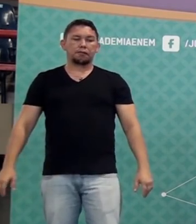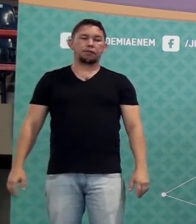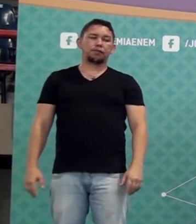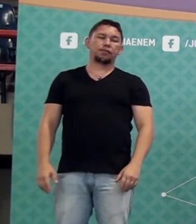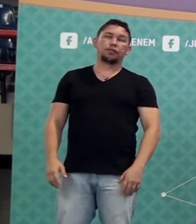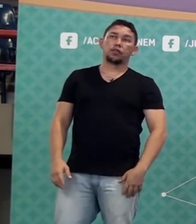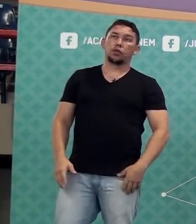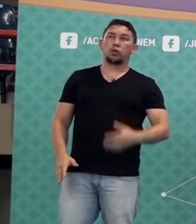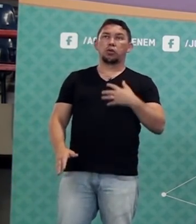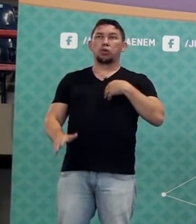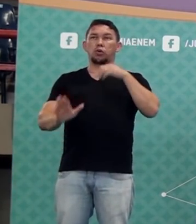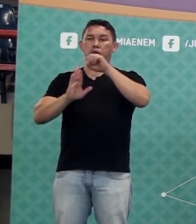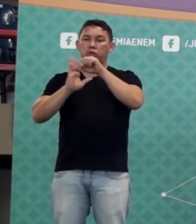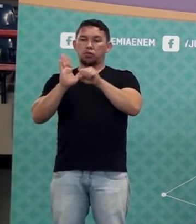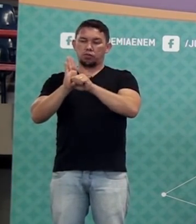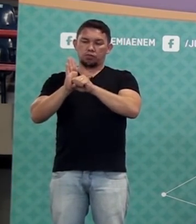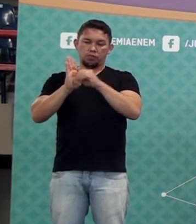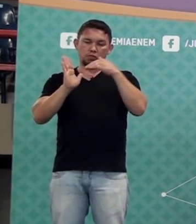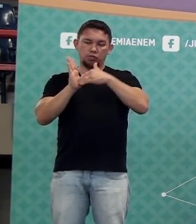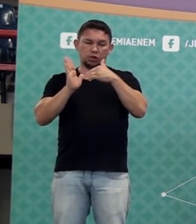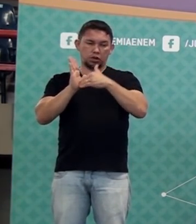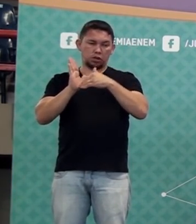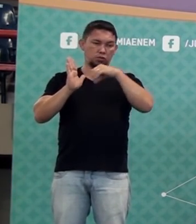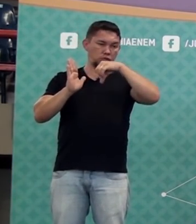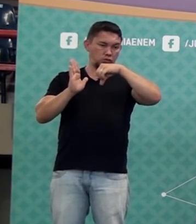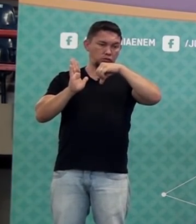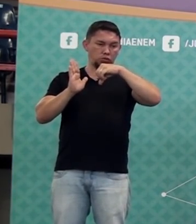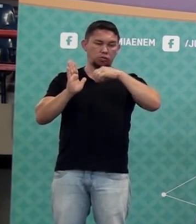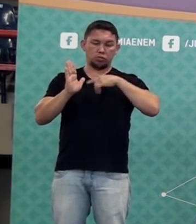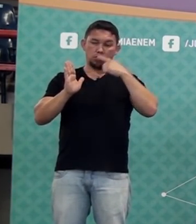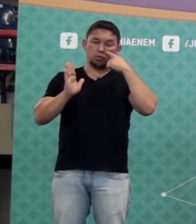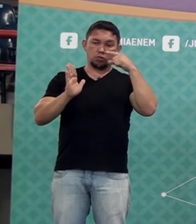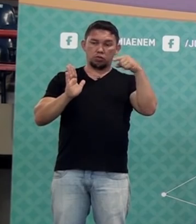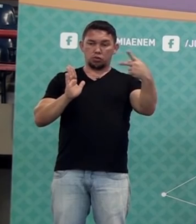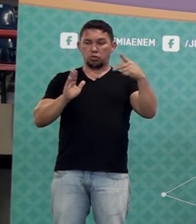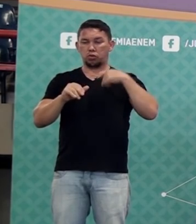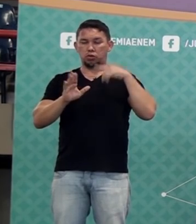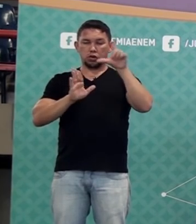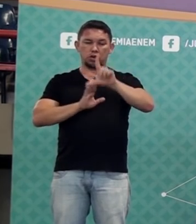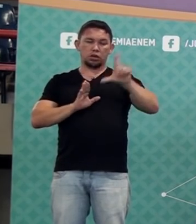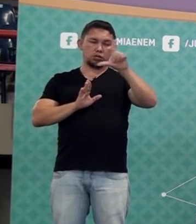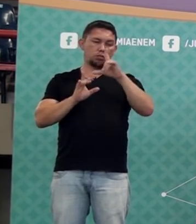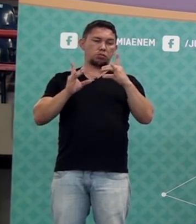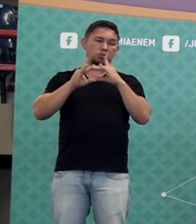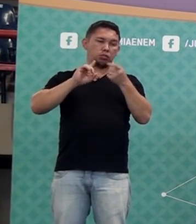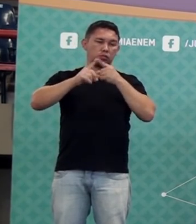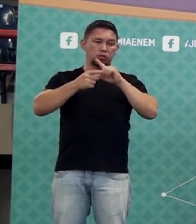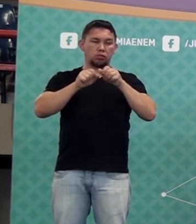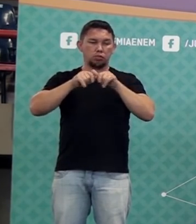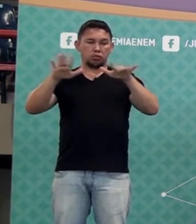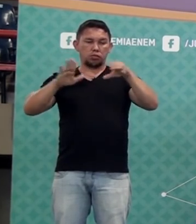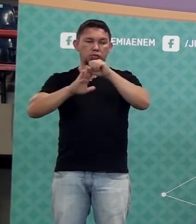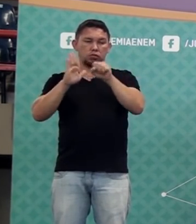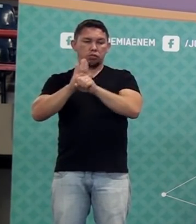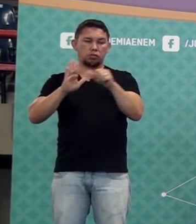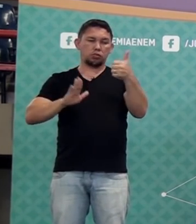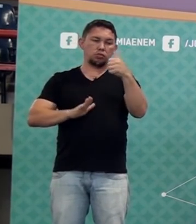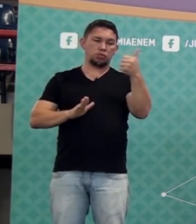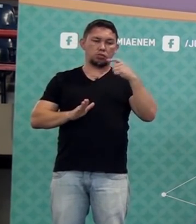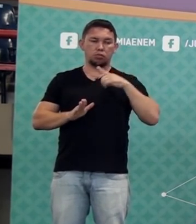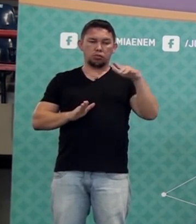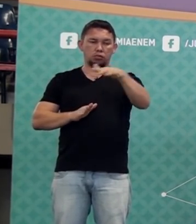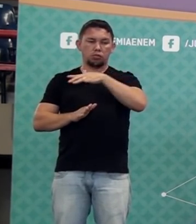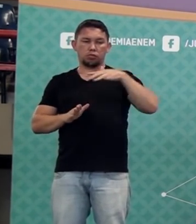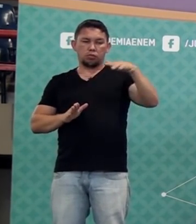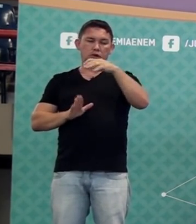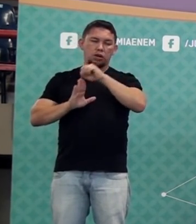No final do século IX, surge na literatura medieval, para se espraiar no século XI até tornar-se um lugar comum